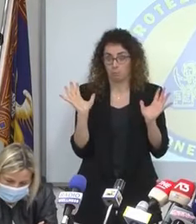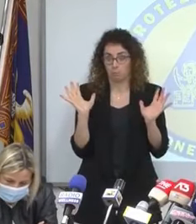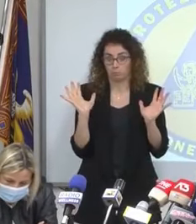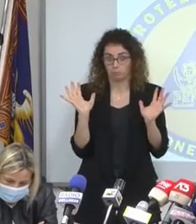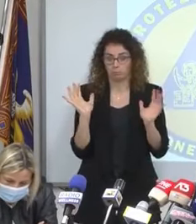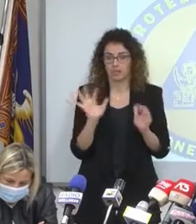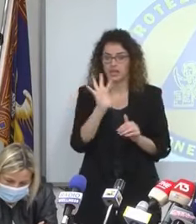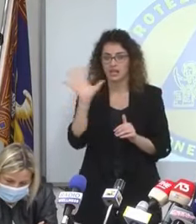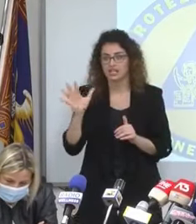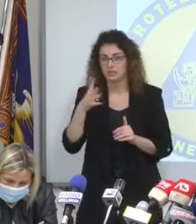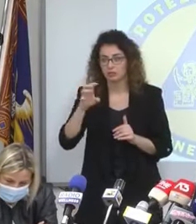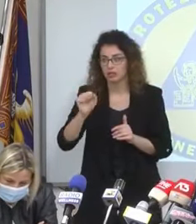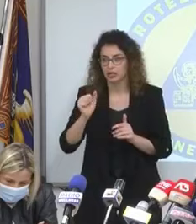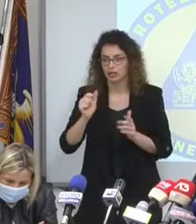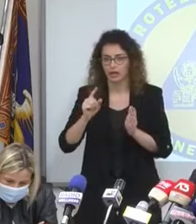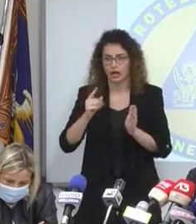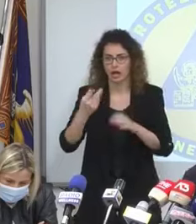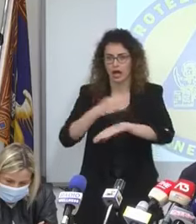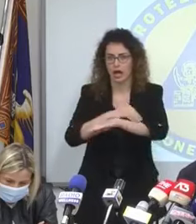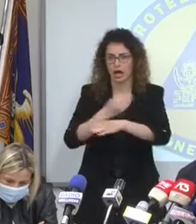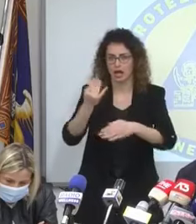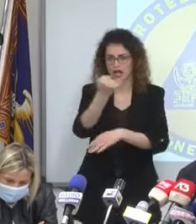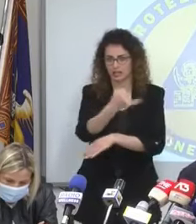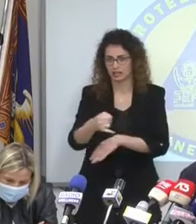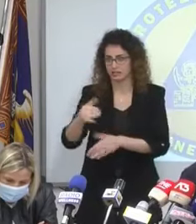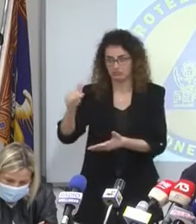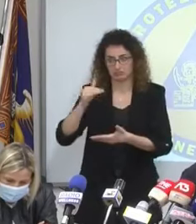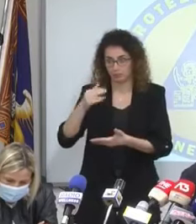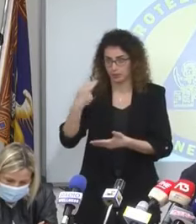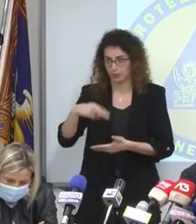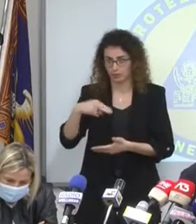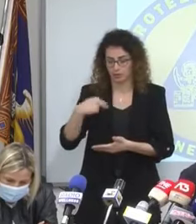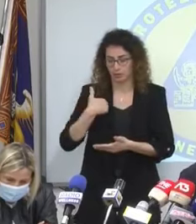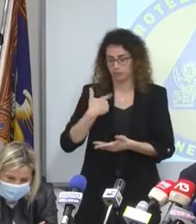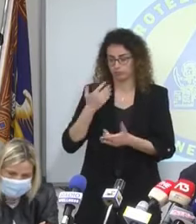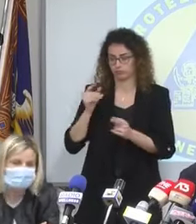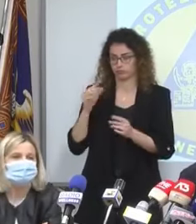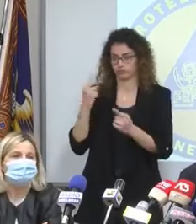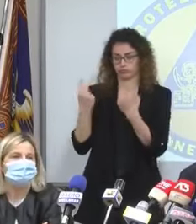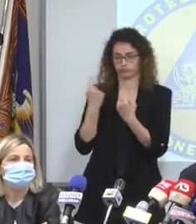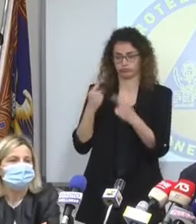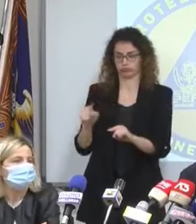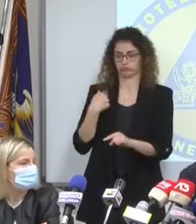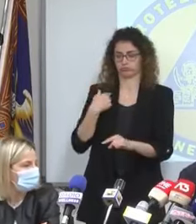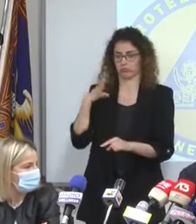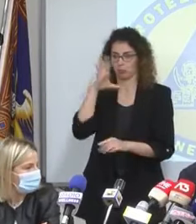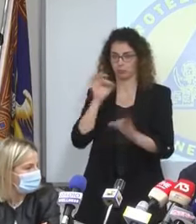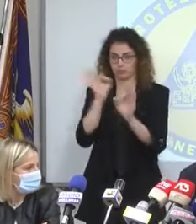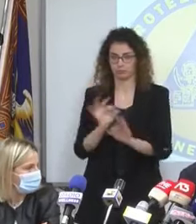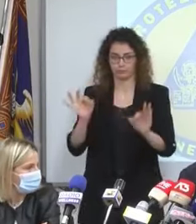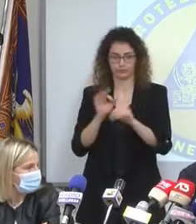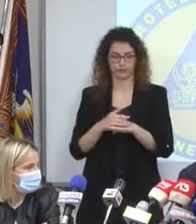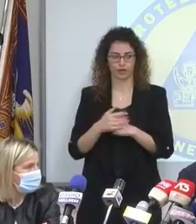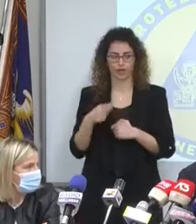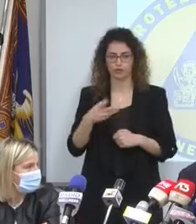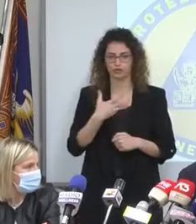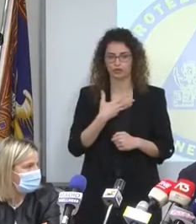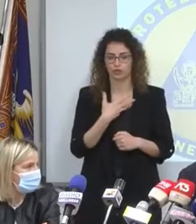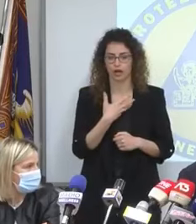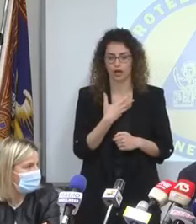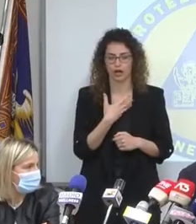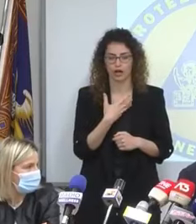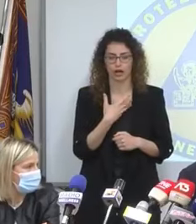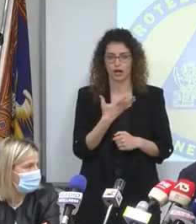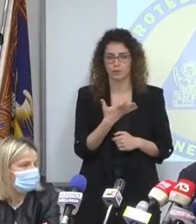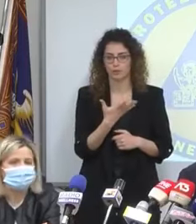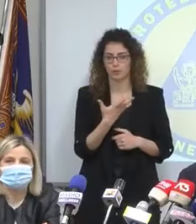che Moderna addirittura fino a fine mese non ne arrivi, non si capisce più nulla su quel fronte. Capite che è difficile, cioè queste qua sono nozze,